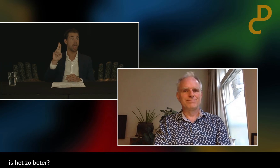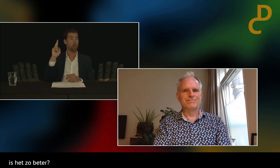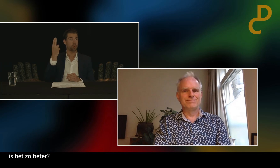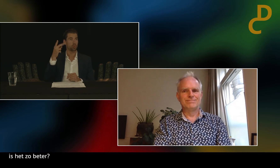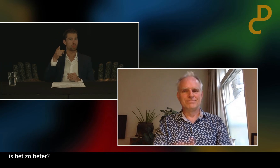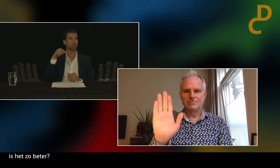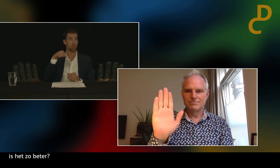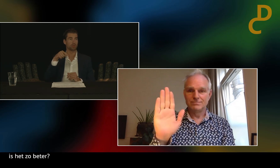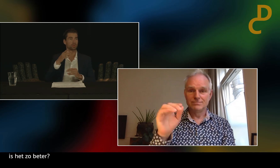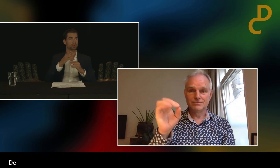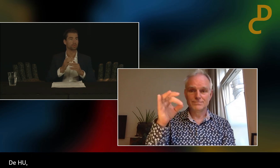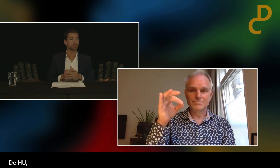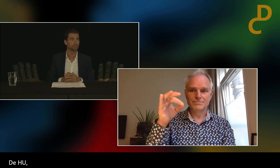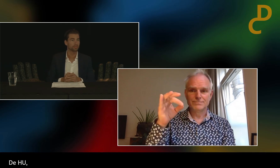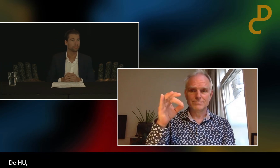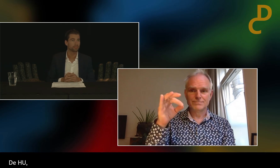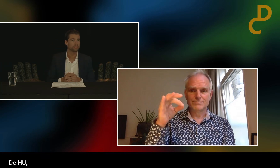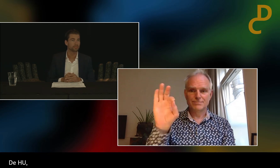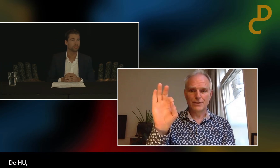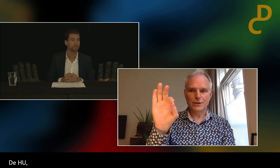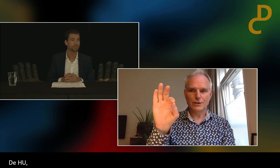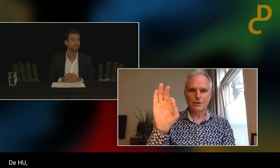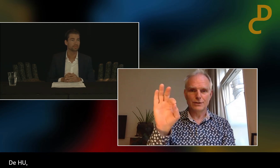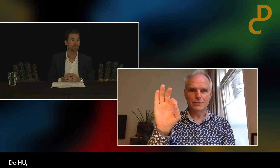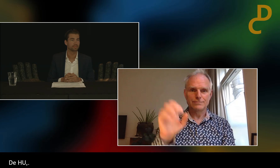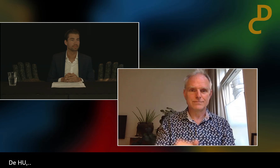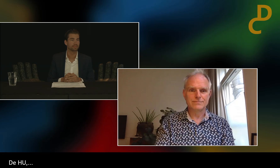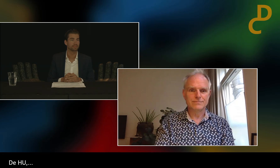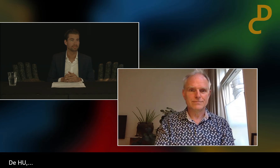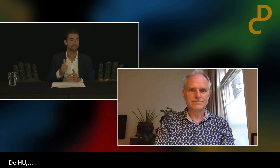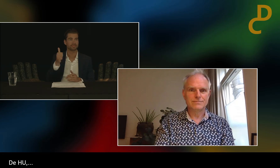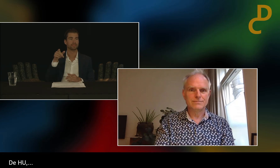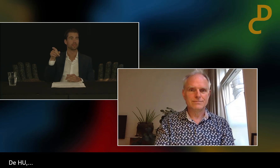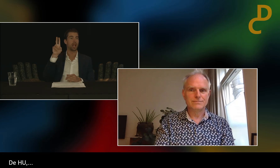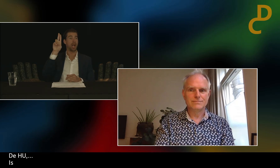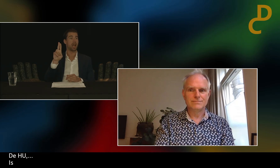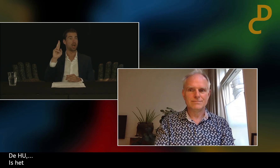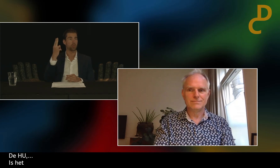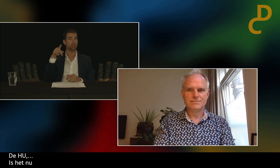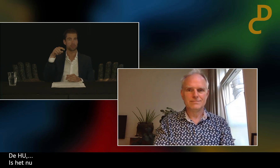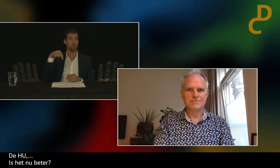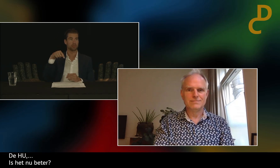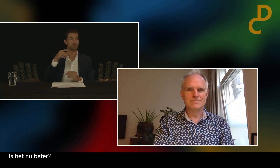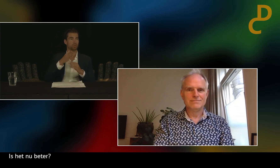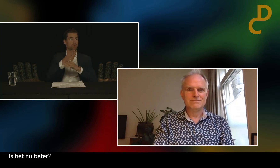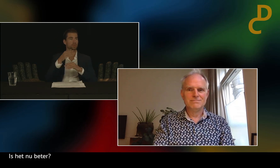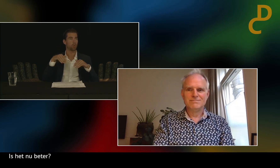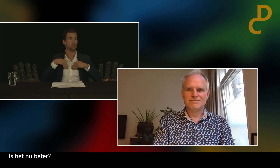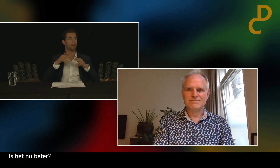De HU is nu... Oh, ja, is het nu... Het is nu beter. De HU